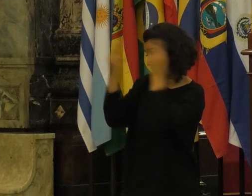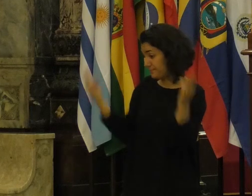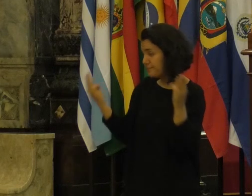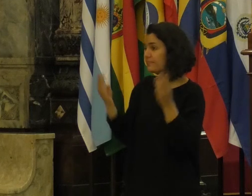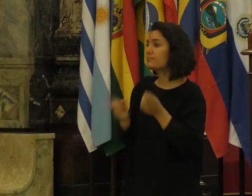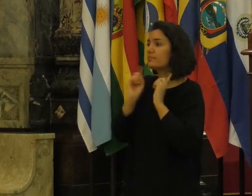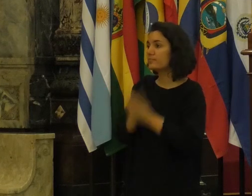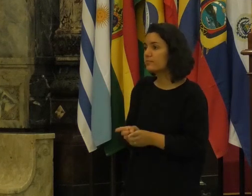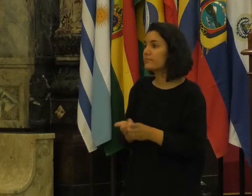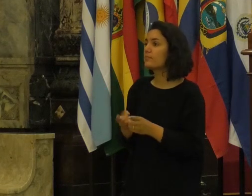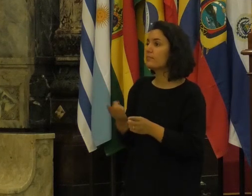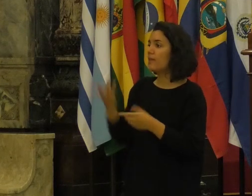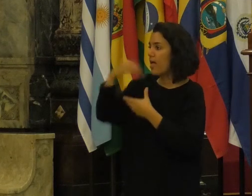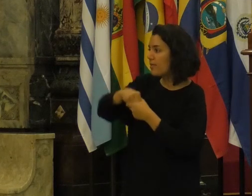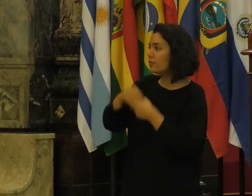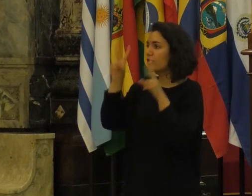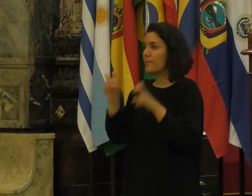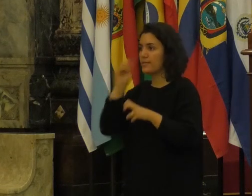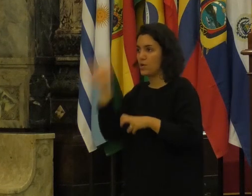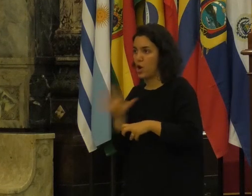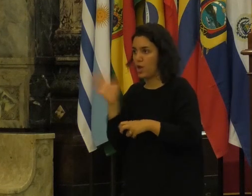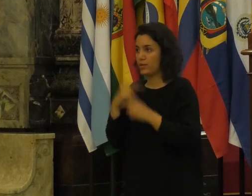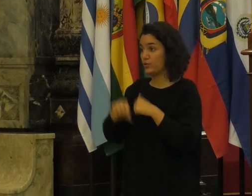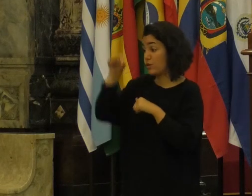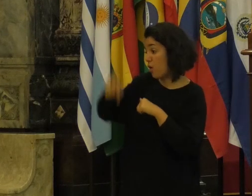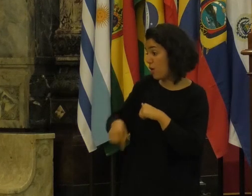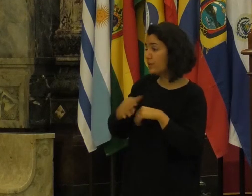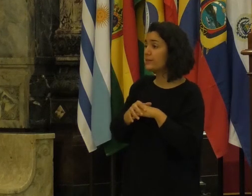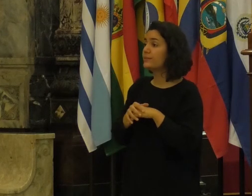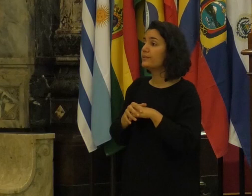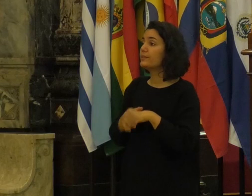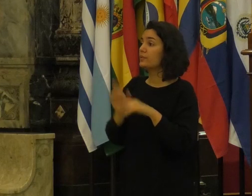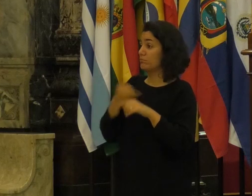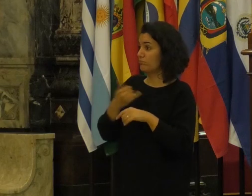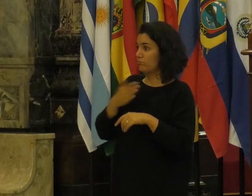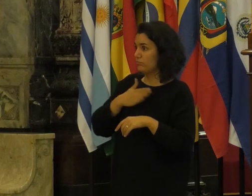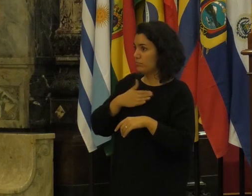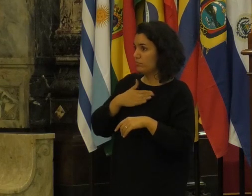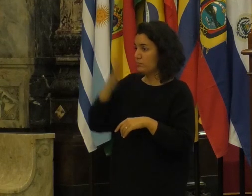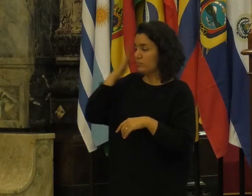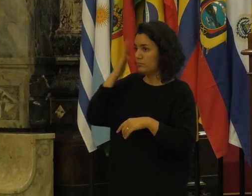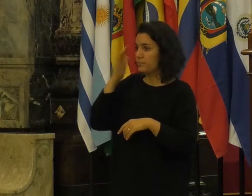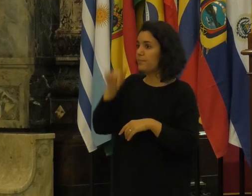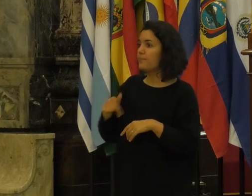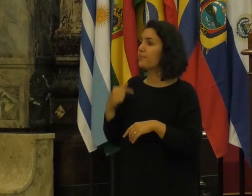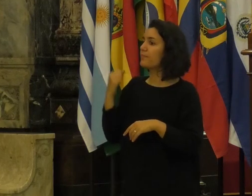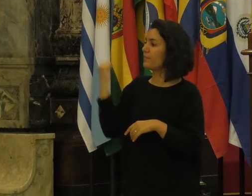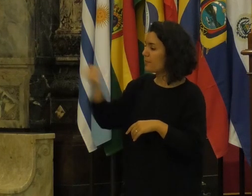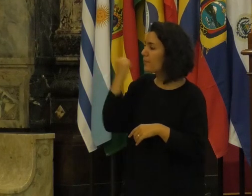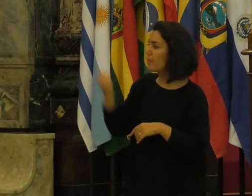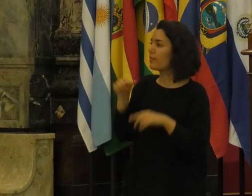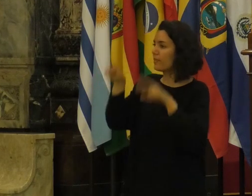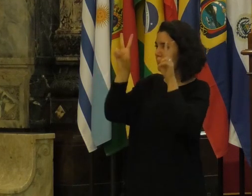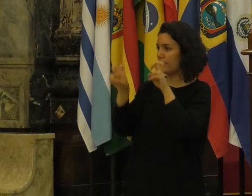lo que nos hemos movido en el mundo de la psicología. Hoy entiendo que hay que priorizar este tema,